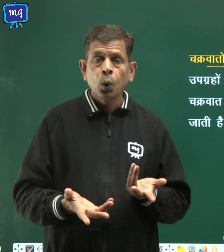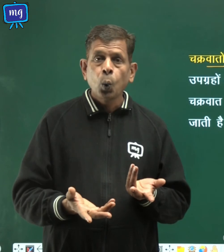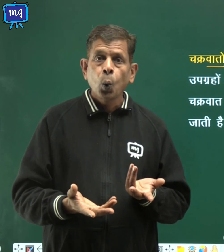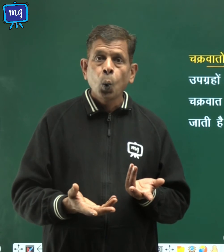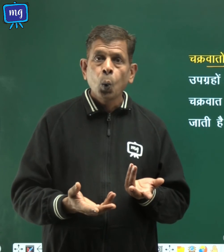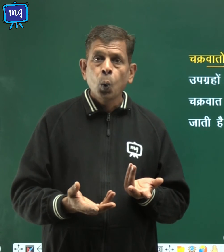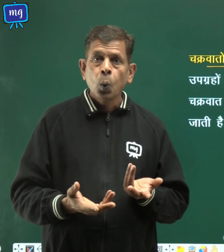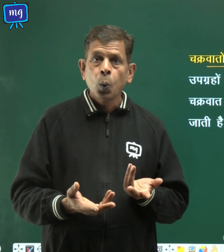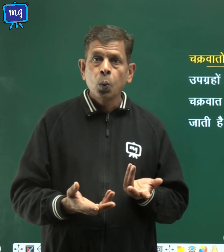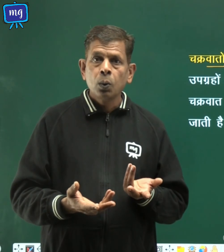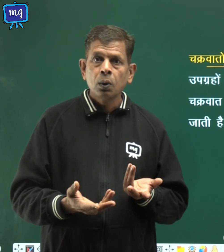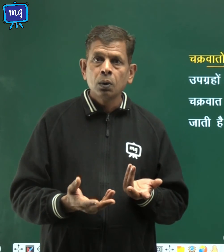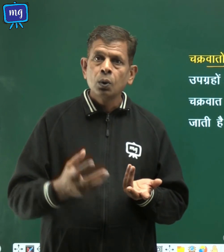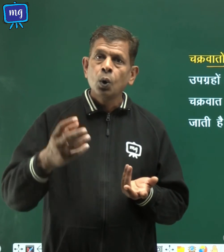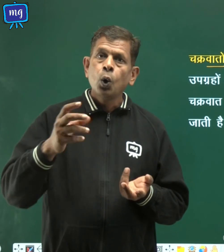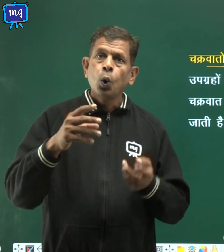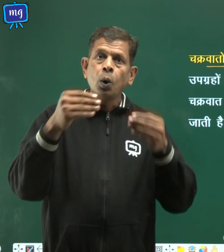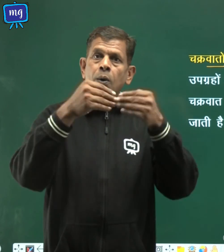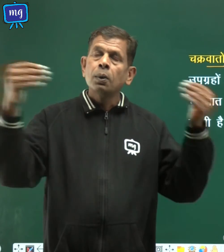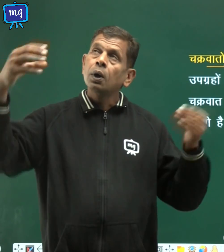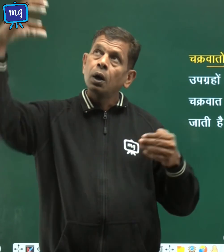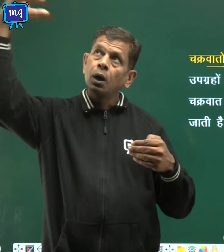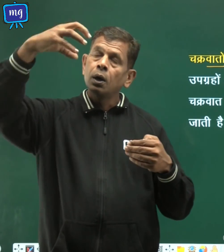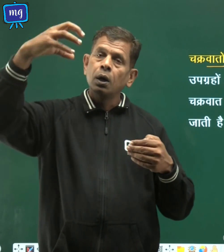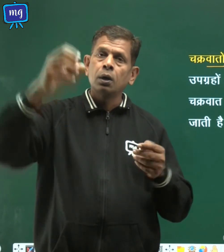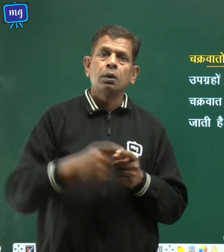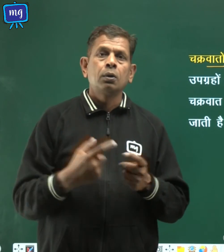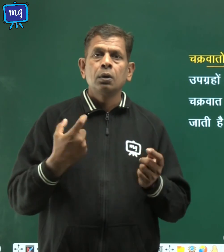उपग्रह और राडार के द्वारा।